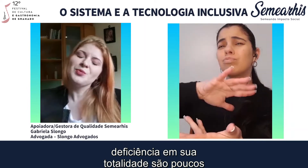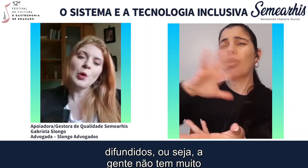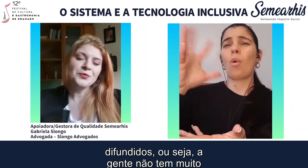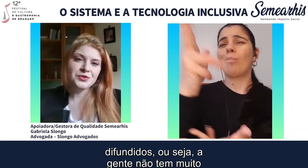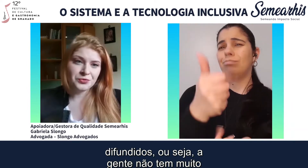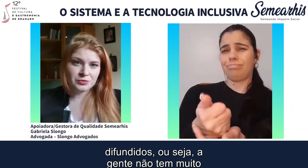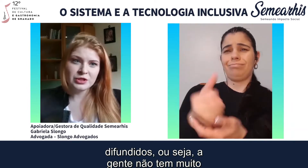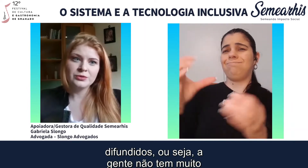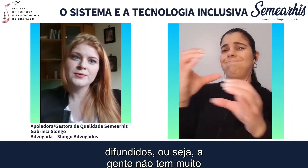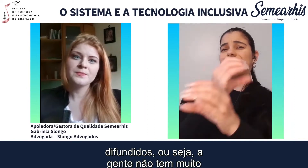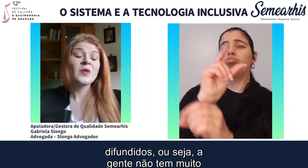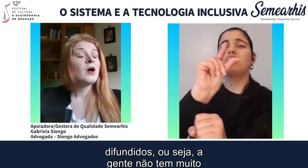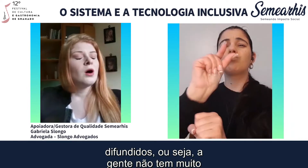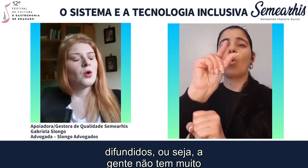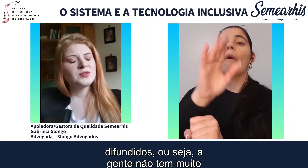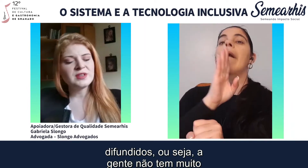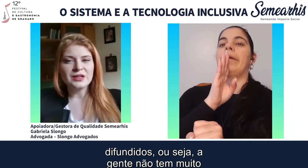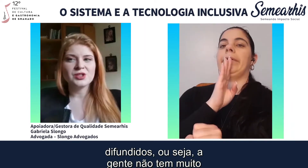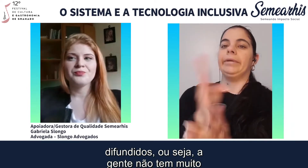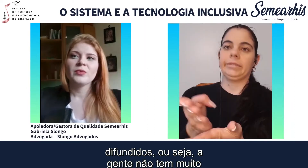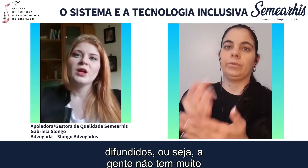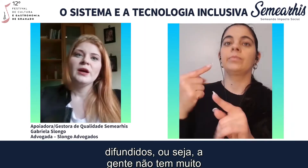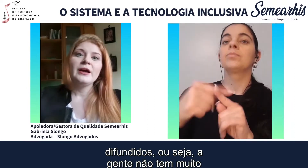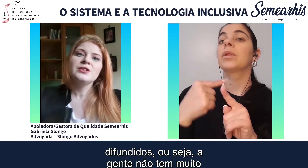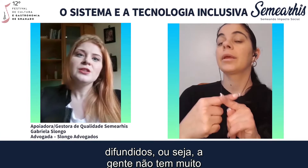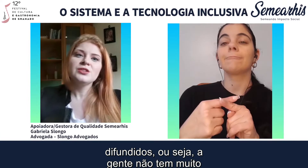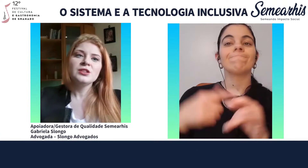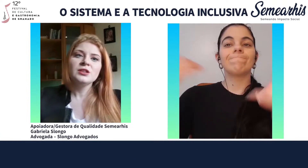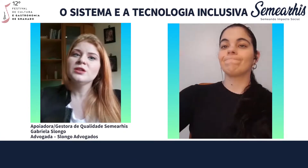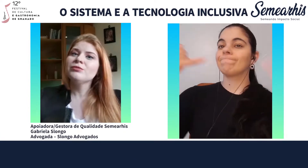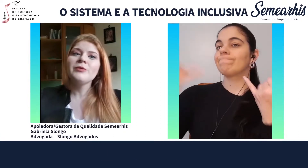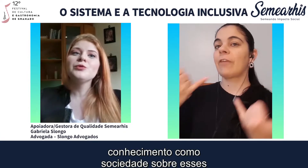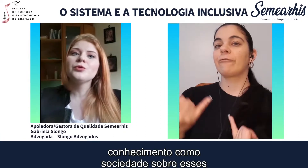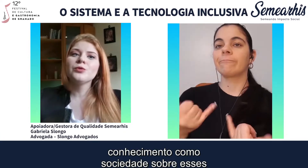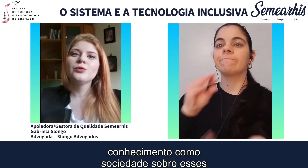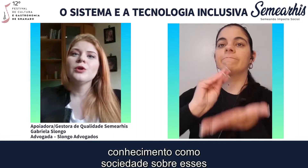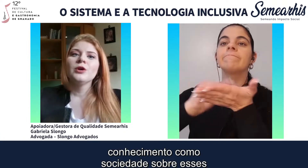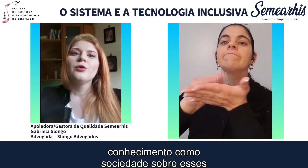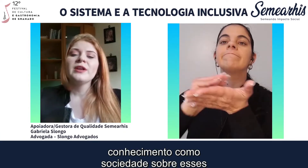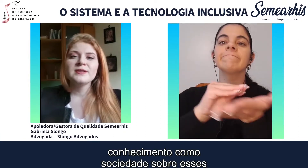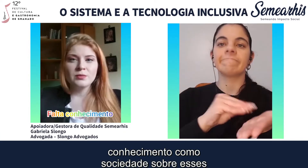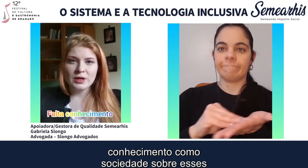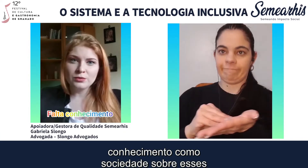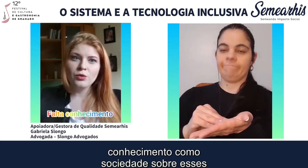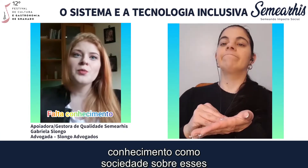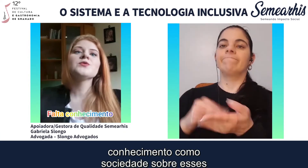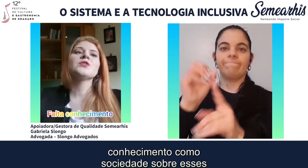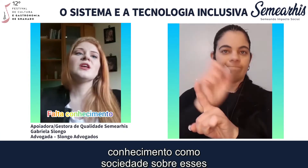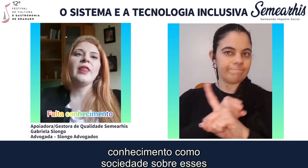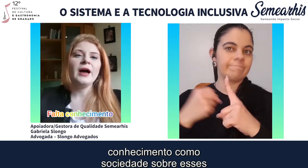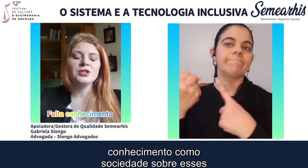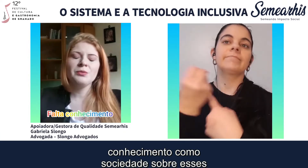totalidade, são poucos difundidos. Ou seja, a gente não tem muito conhecimento